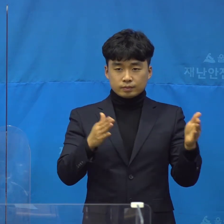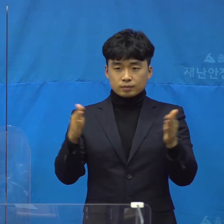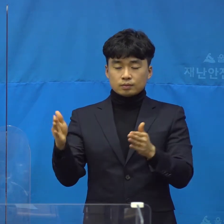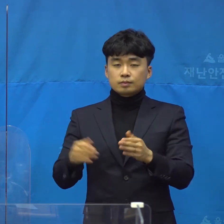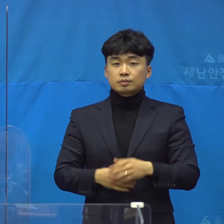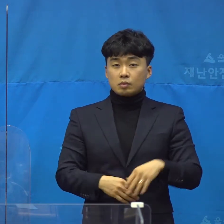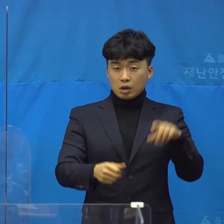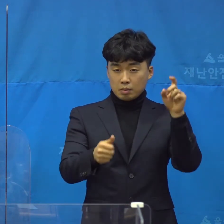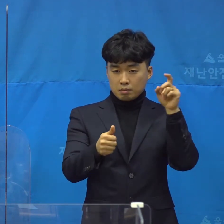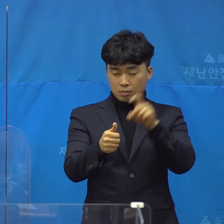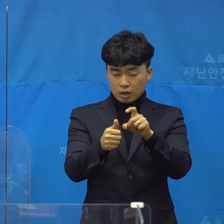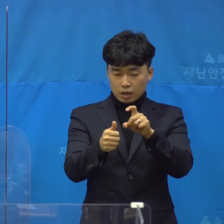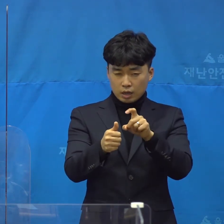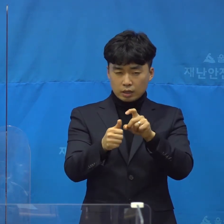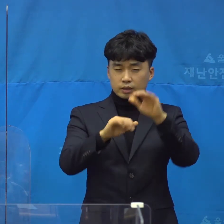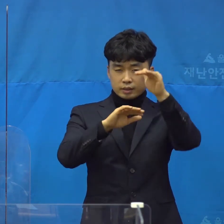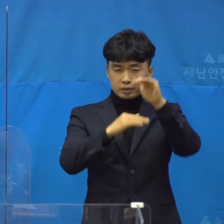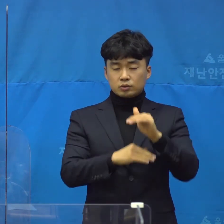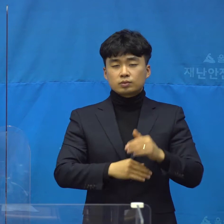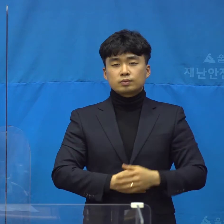확진자 관련 추가 조치사항입니다.